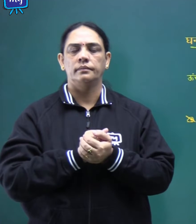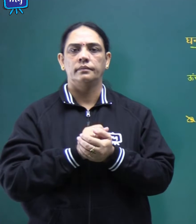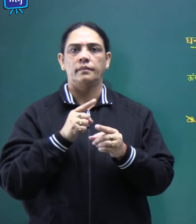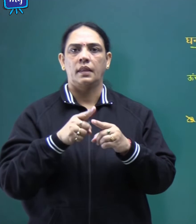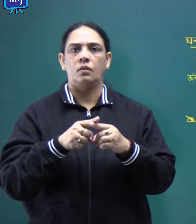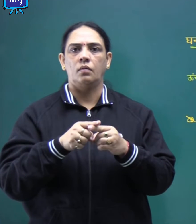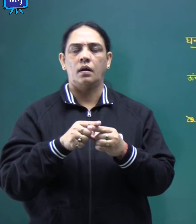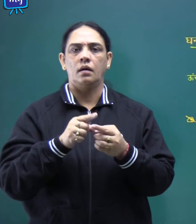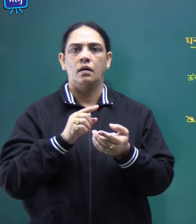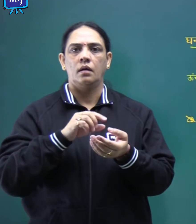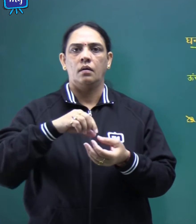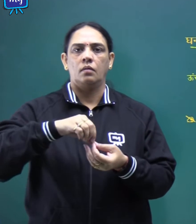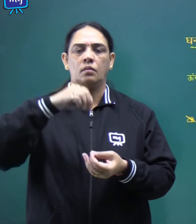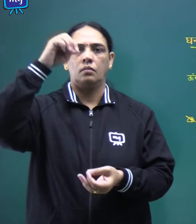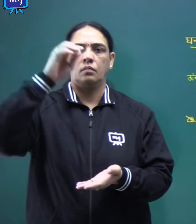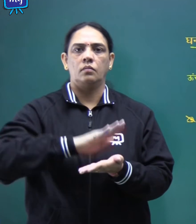गुणा ऊंचाई